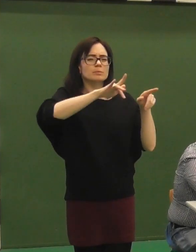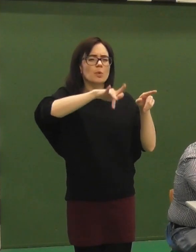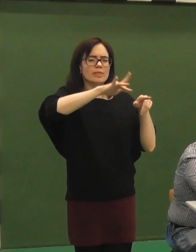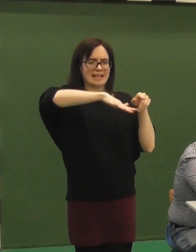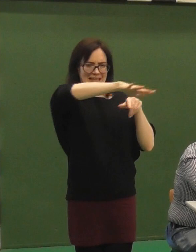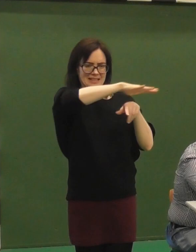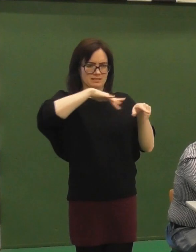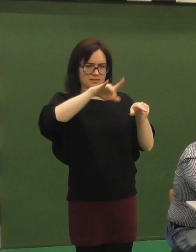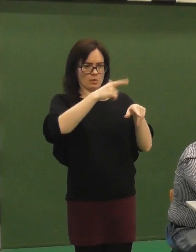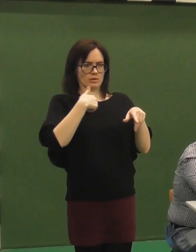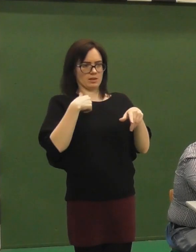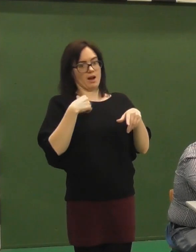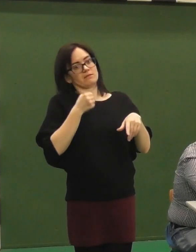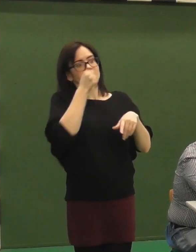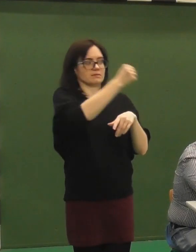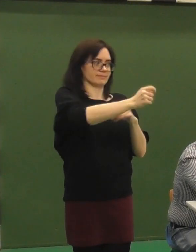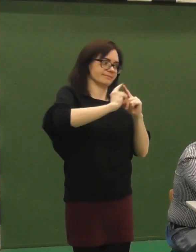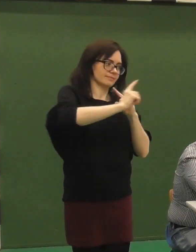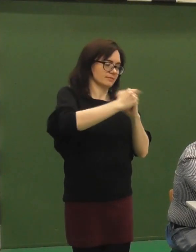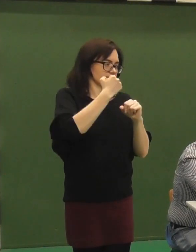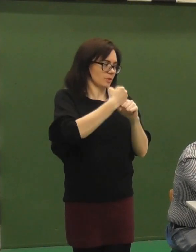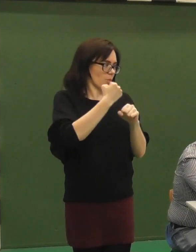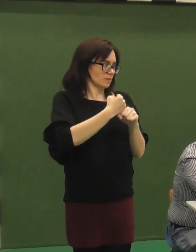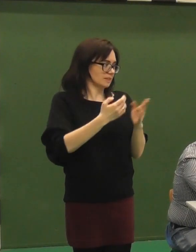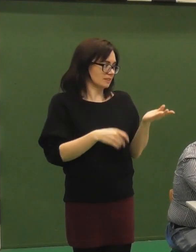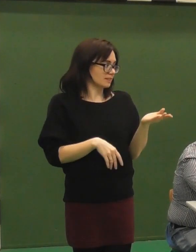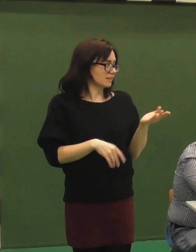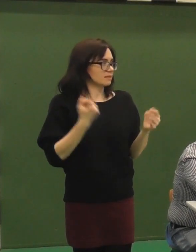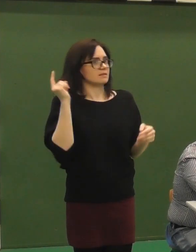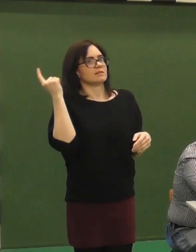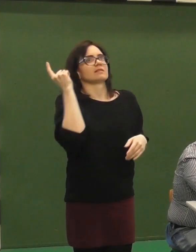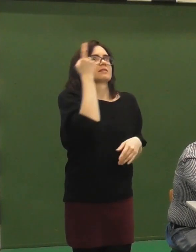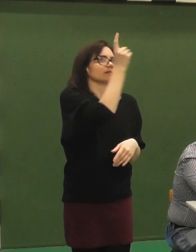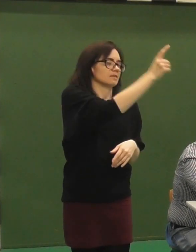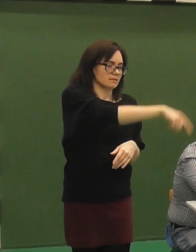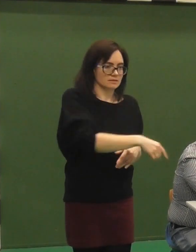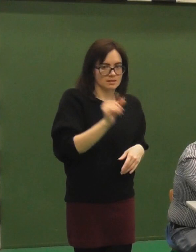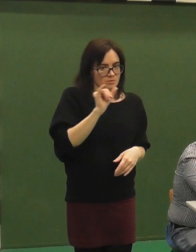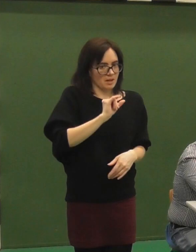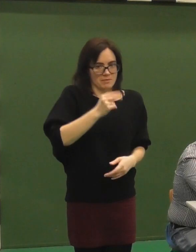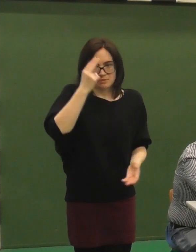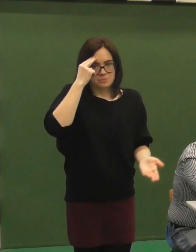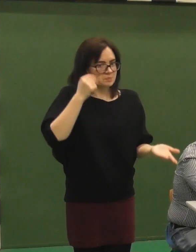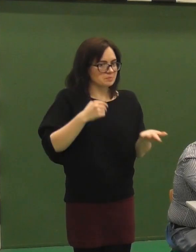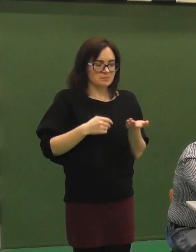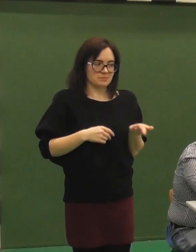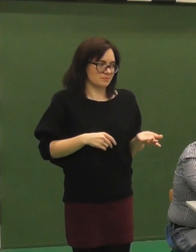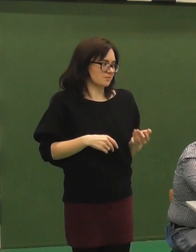borzasztó messze volt. És én nem voltam ismerős Pesten. Nem